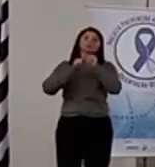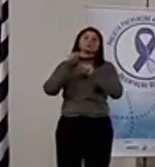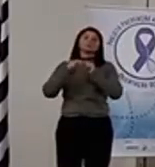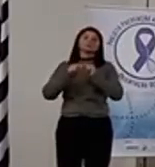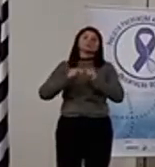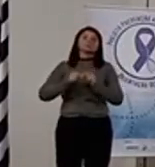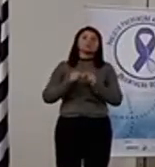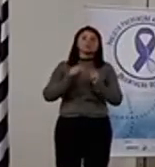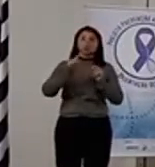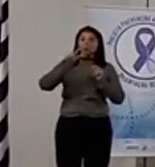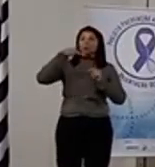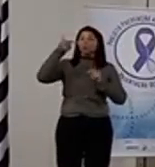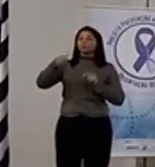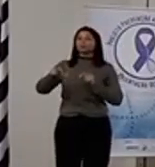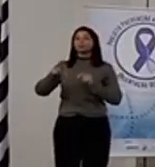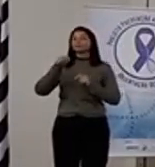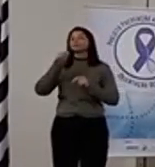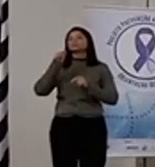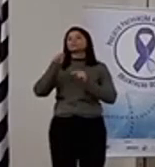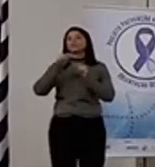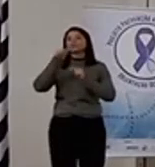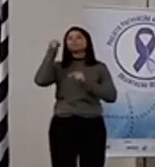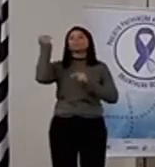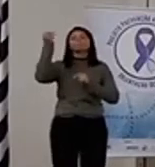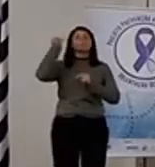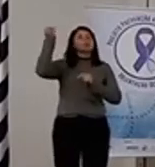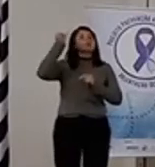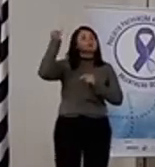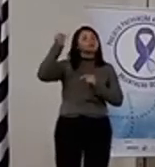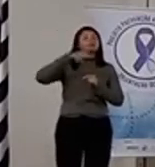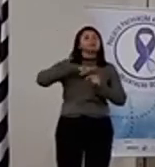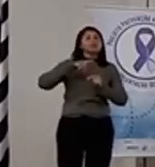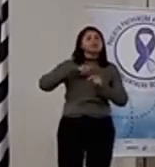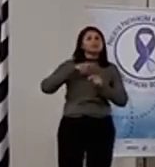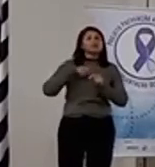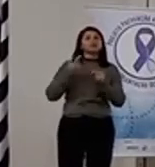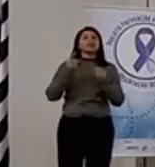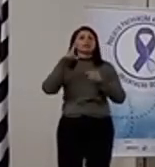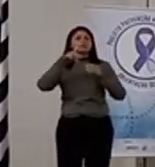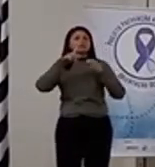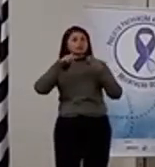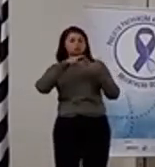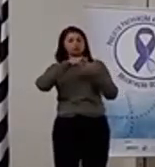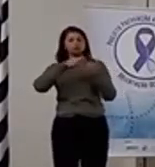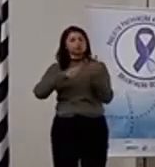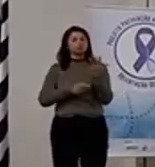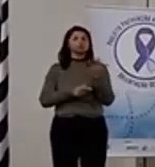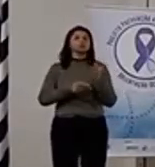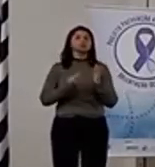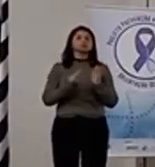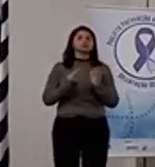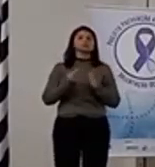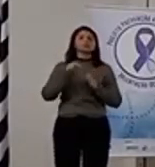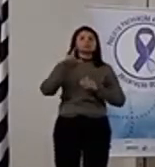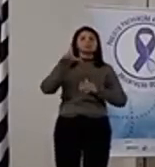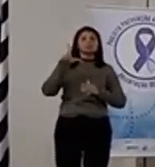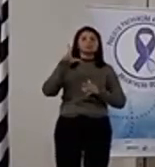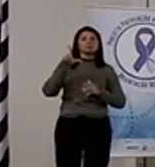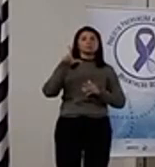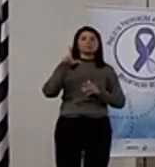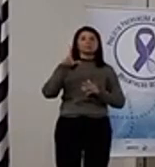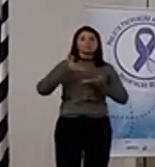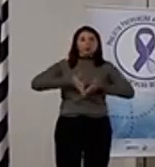outro ponto importante é que você vai ver que ele tem dedinhos a mais, aqui a foto não dá para ver, ele nasceu com